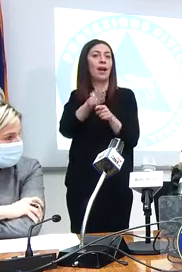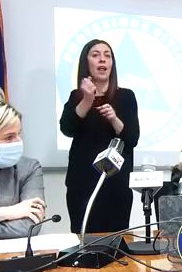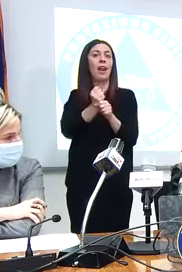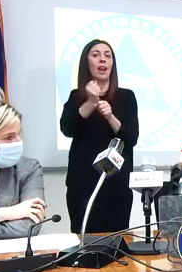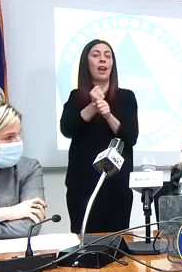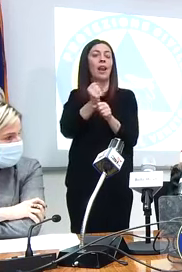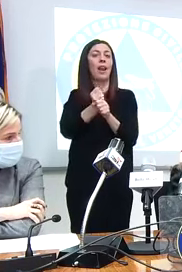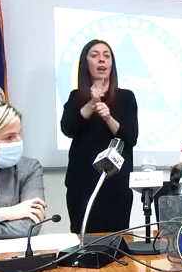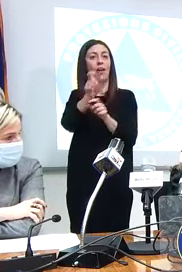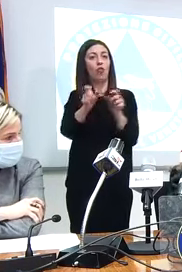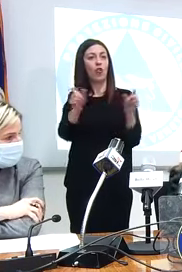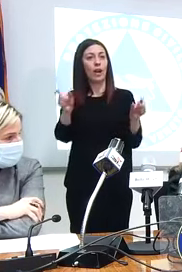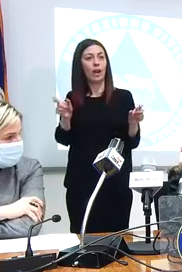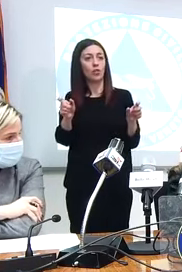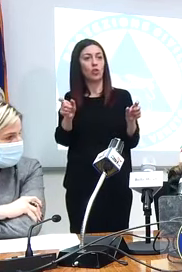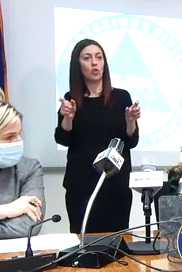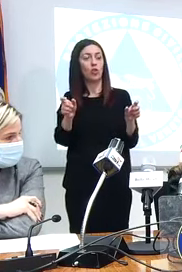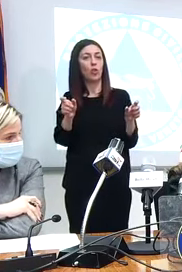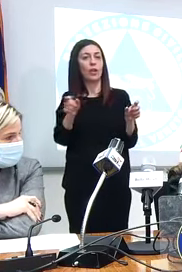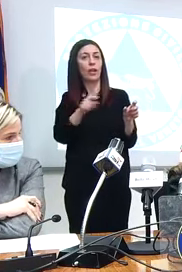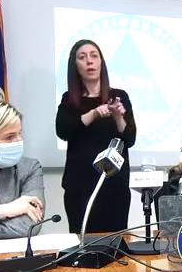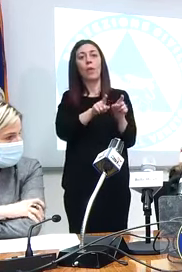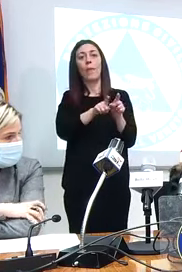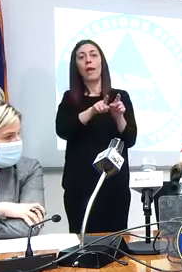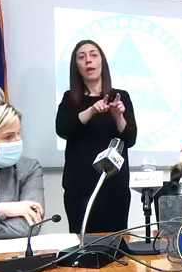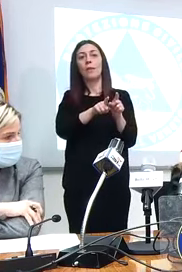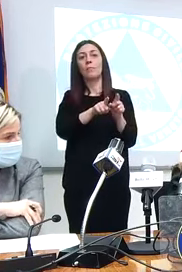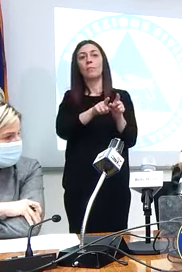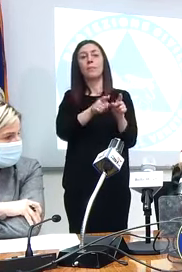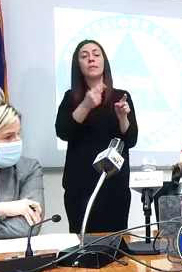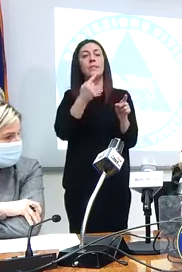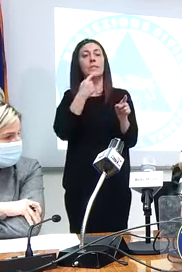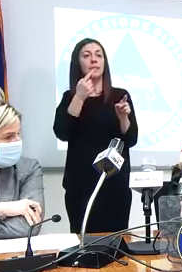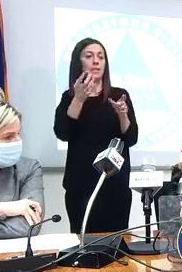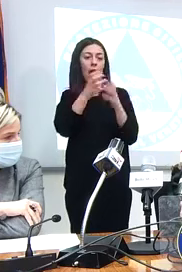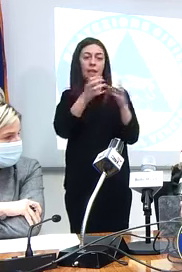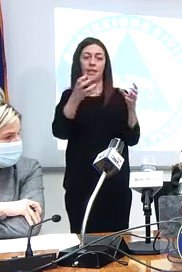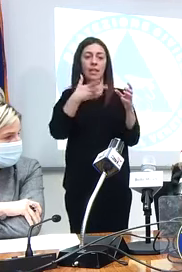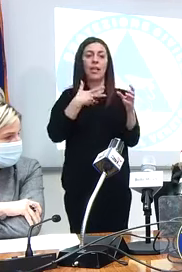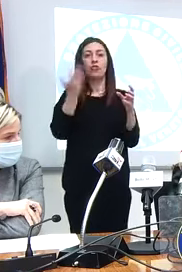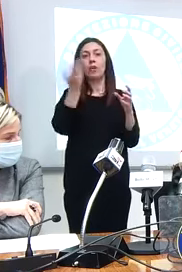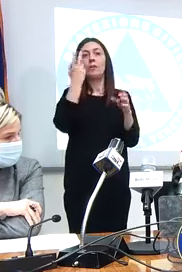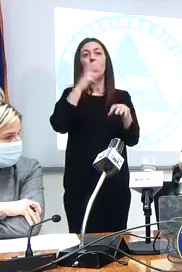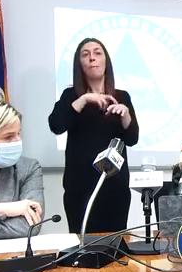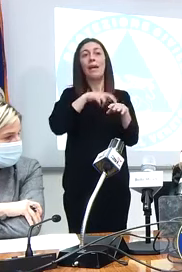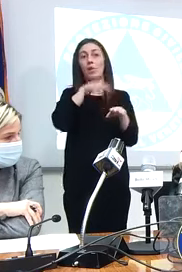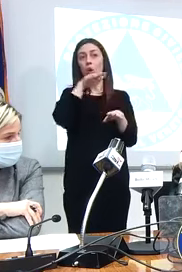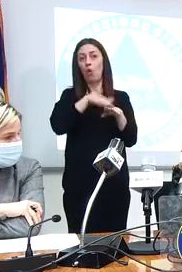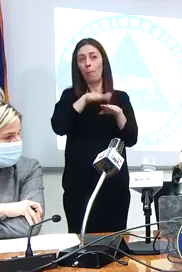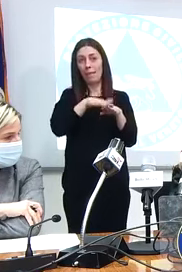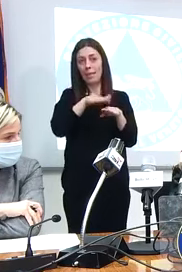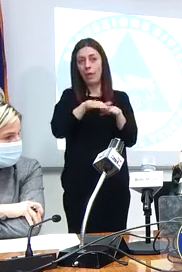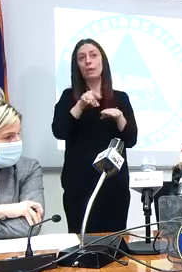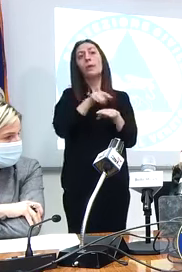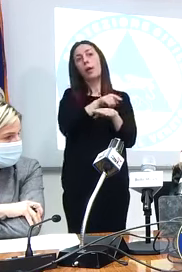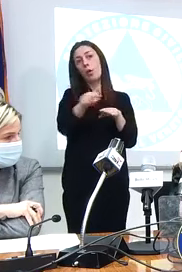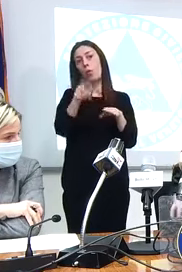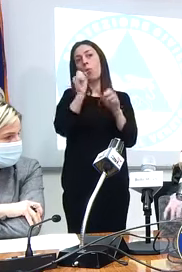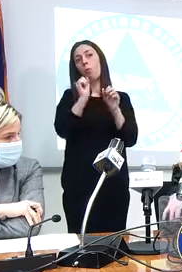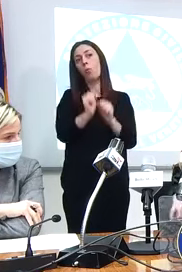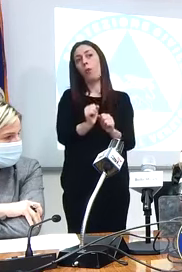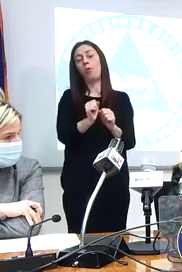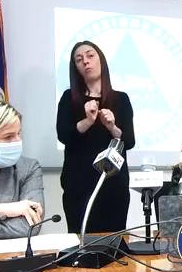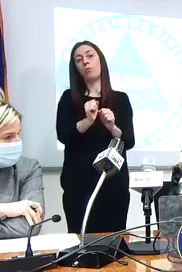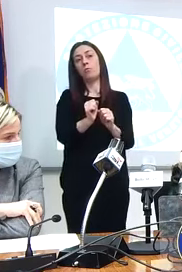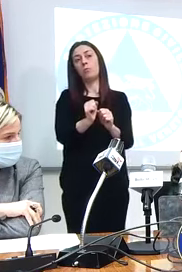l'hanno, del supporto dei medici competenti, quindi affideremo ai medici competenti il quantitativo di vaccino necessario per